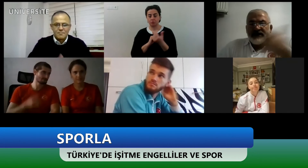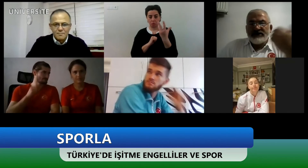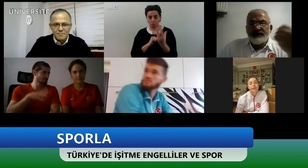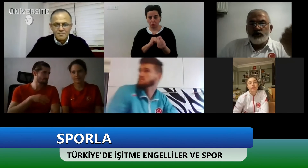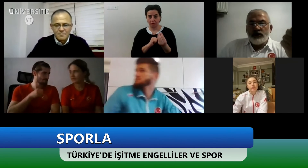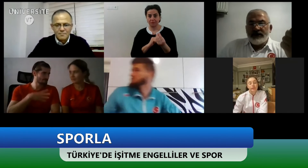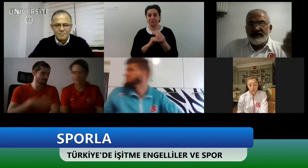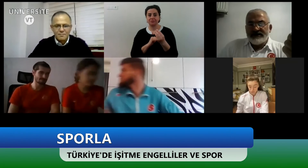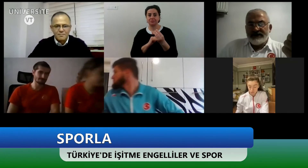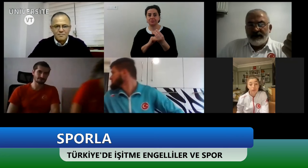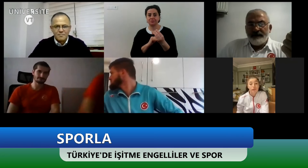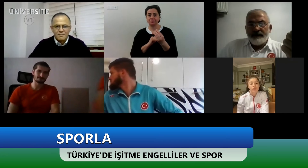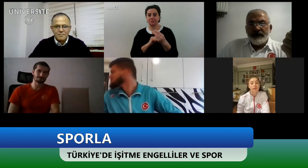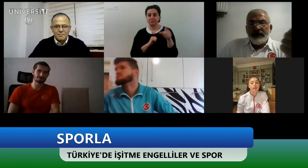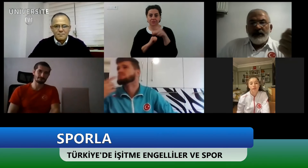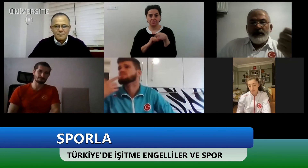diğer sporcularımızın da